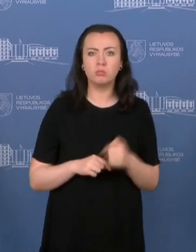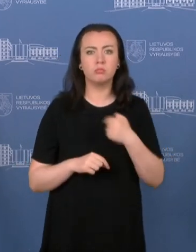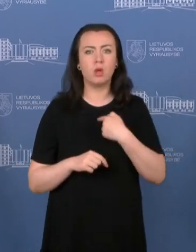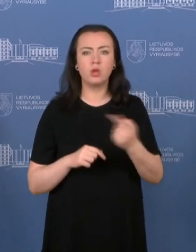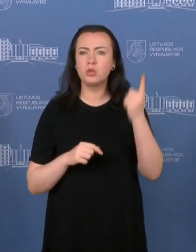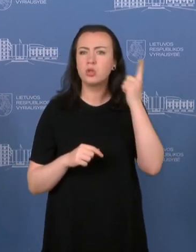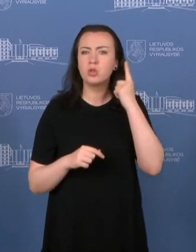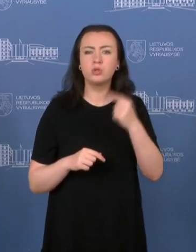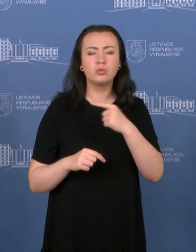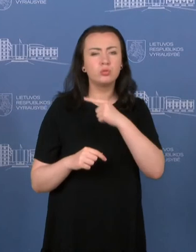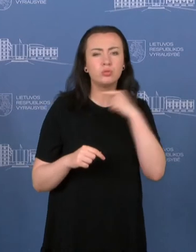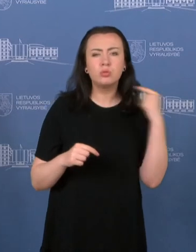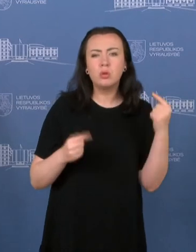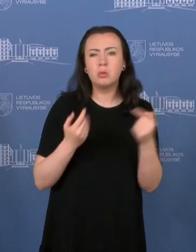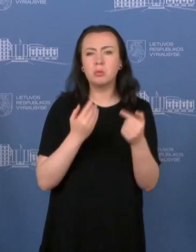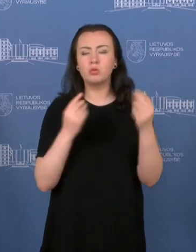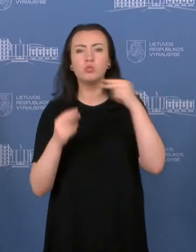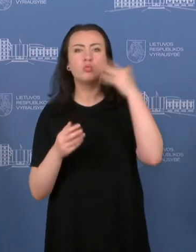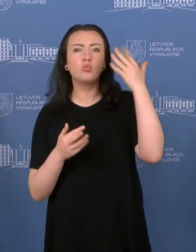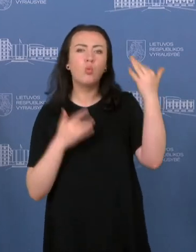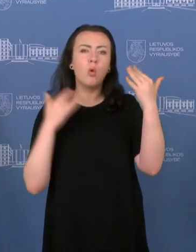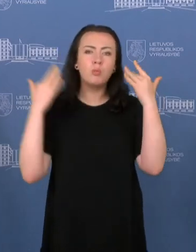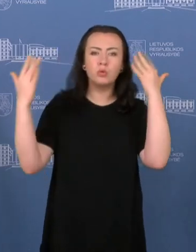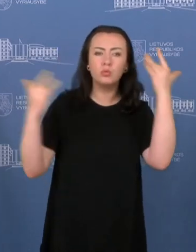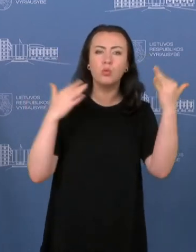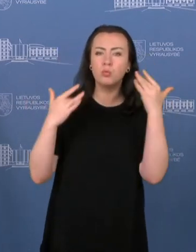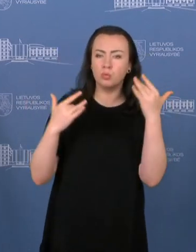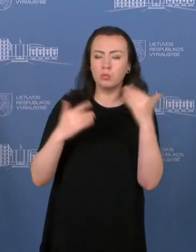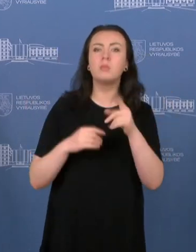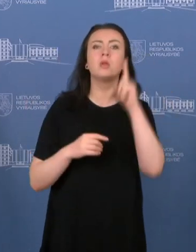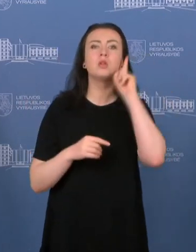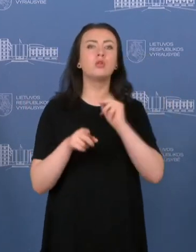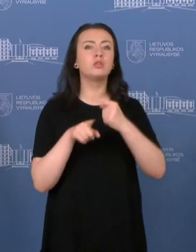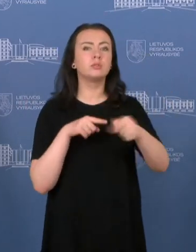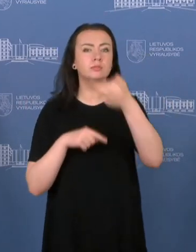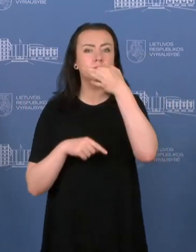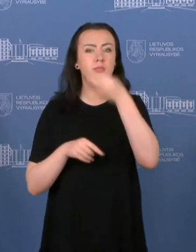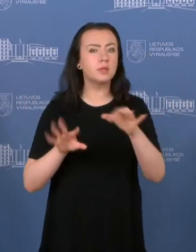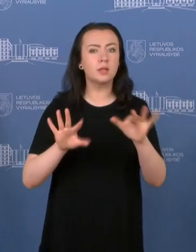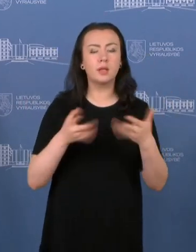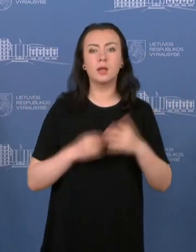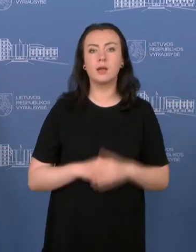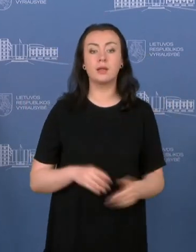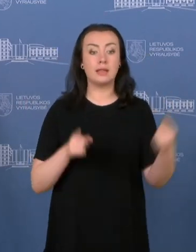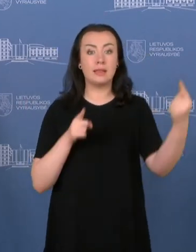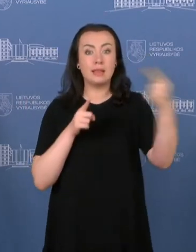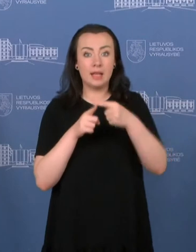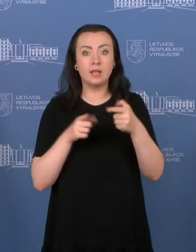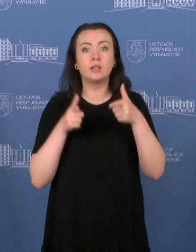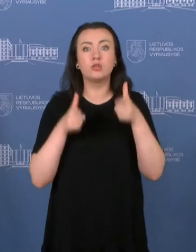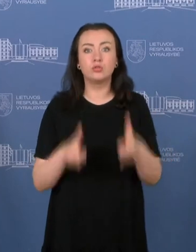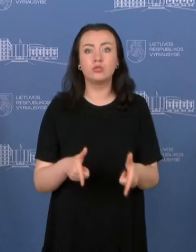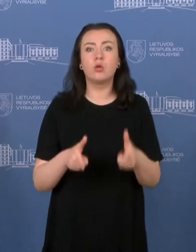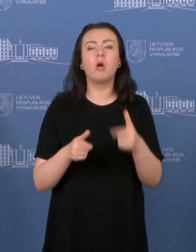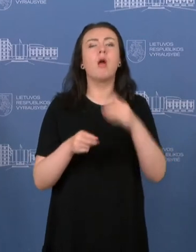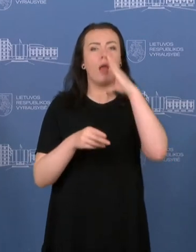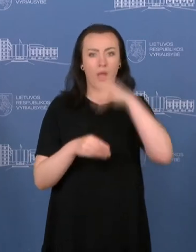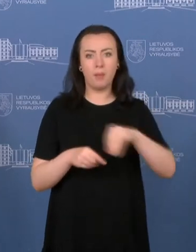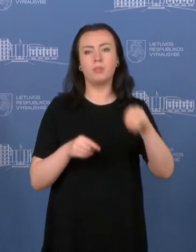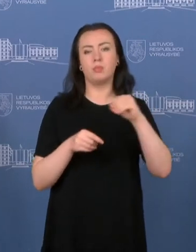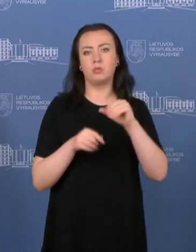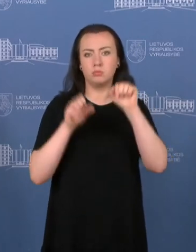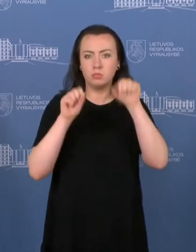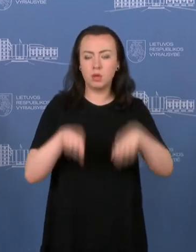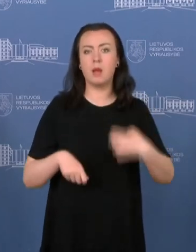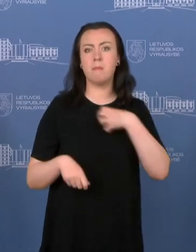daug skepticizmo, noriu preventyviai užbėgti už akių ir pasakyti, kad tikslai yra tikrai įgyvendinami.